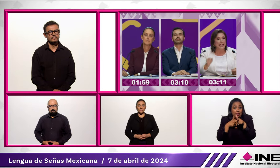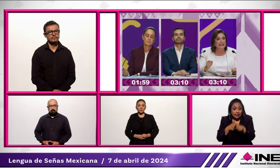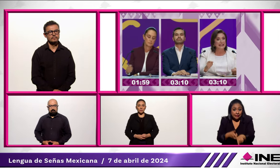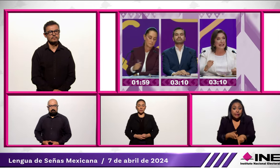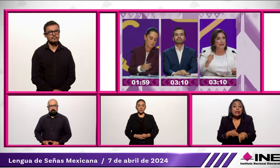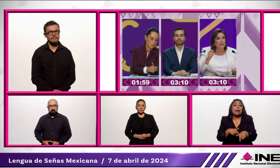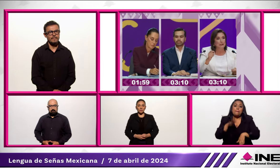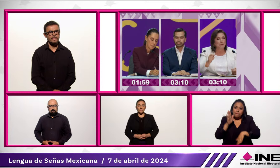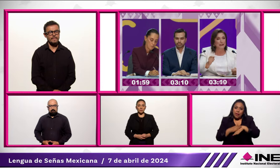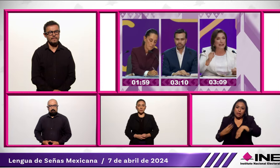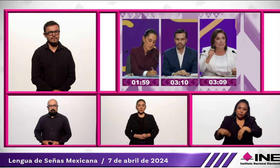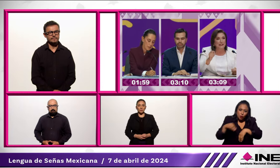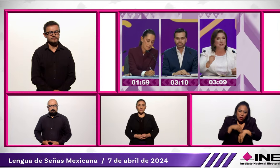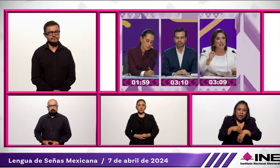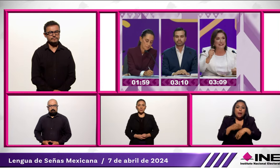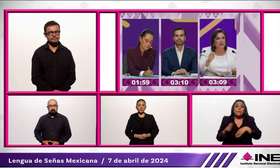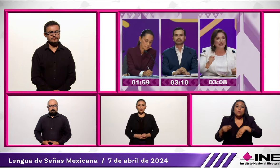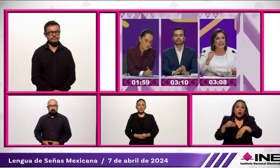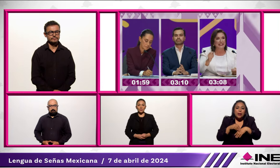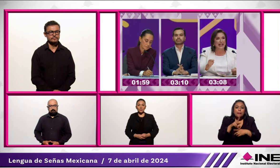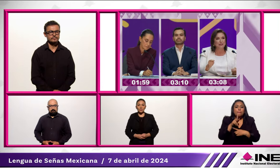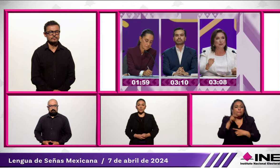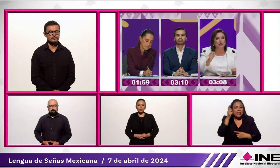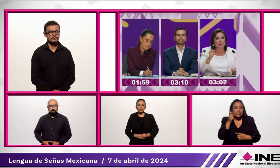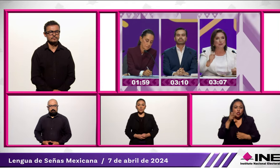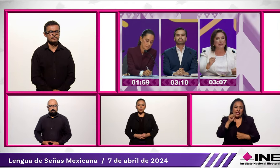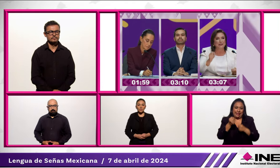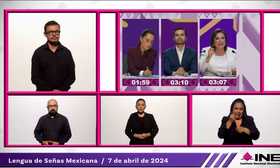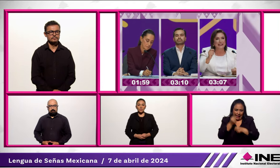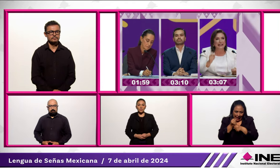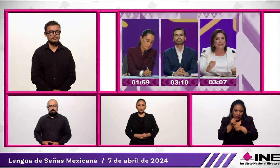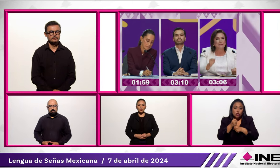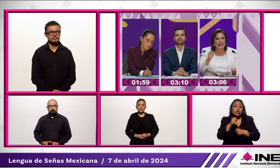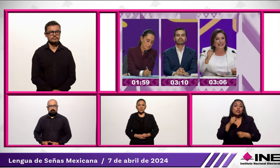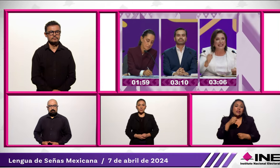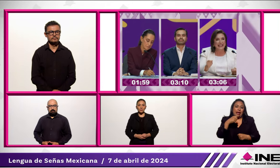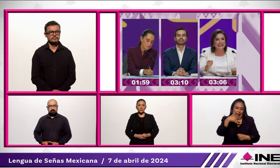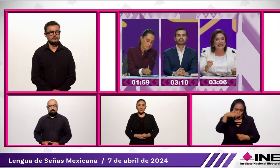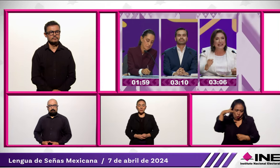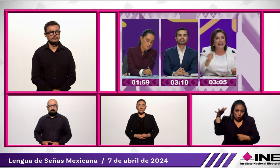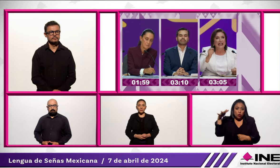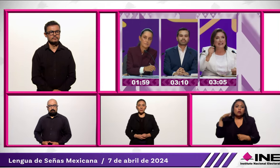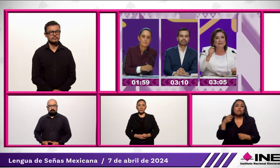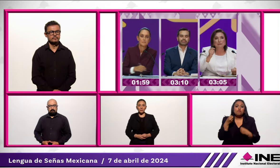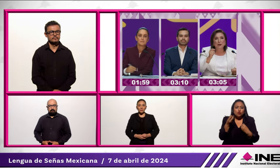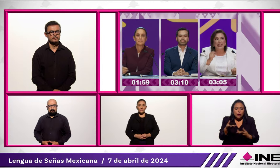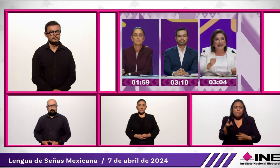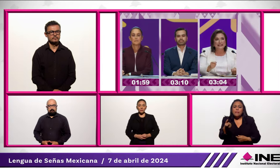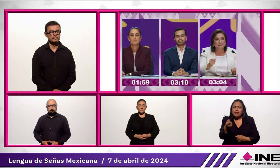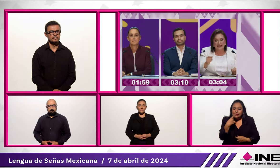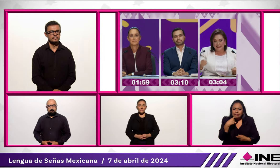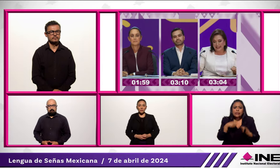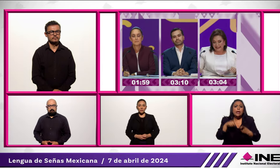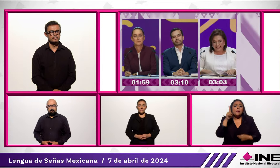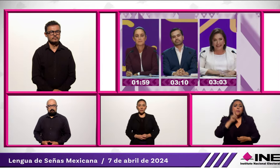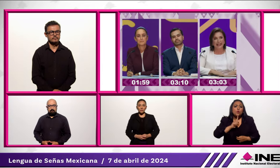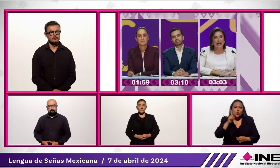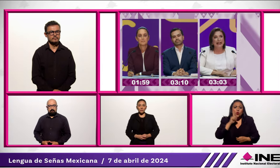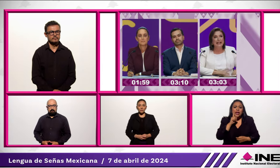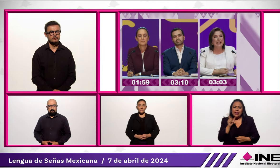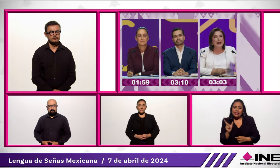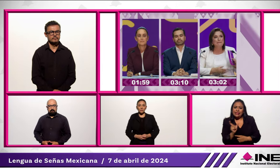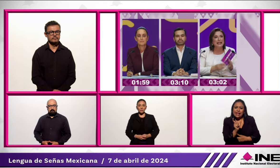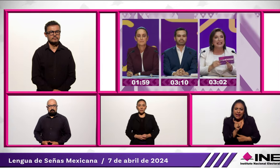poner más. Le vamos a poner la pensión desde los 60 años. Los adultos mayores tendrán medicinas. Las mujeres van a tener la